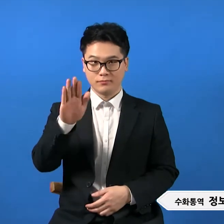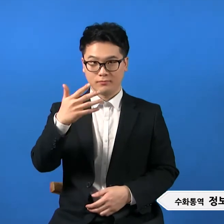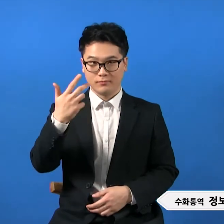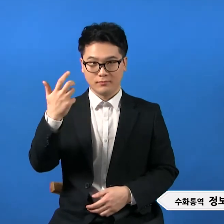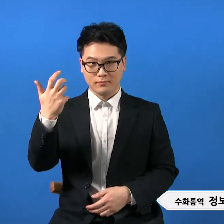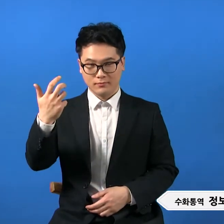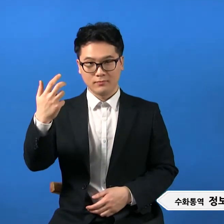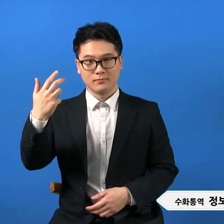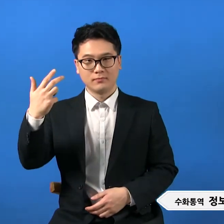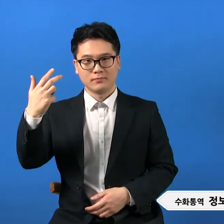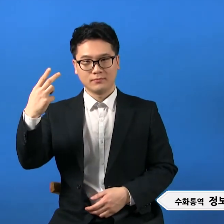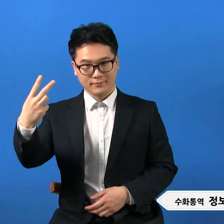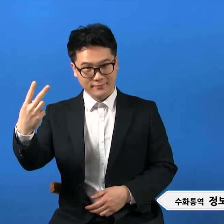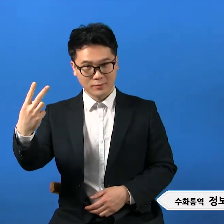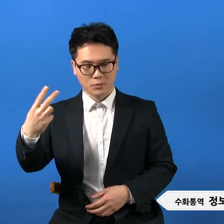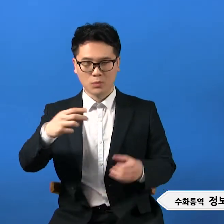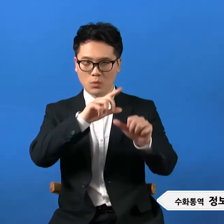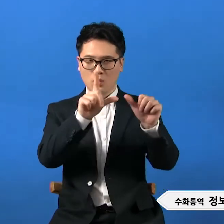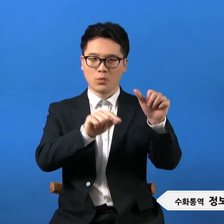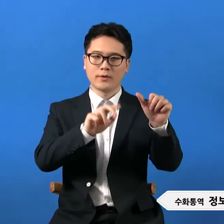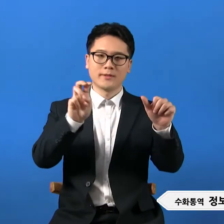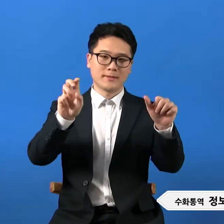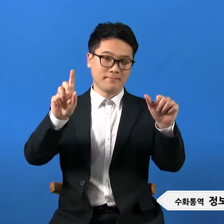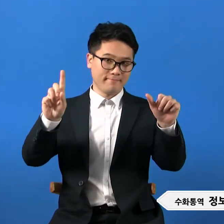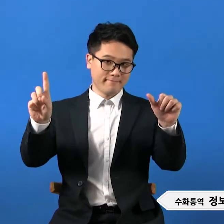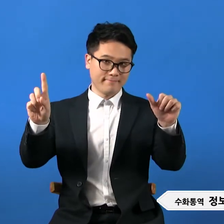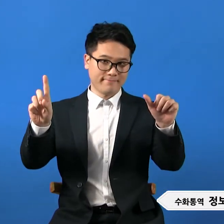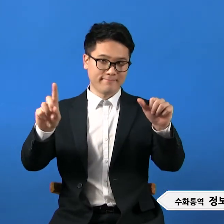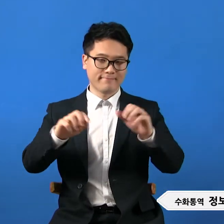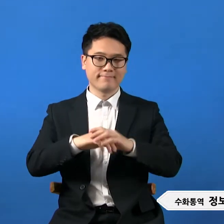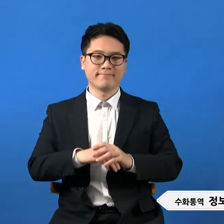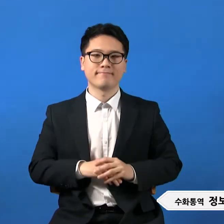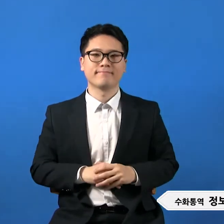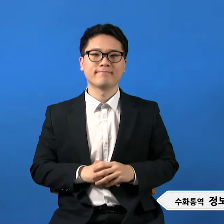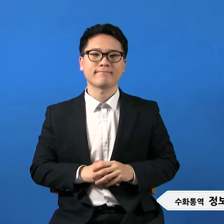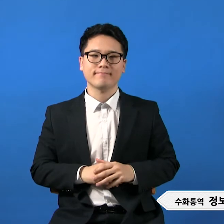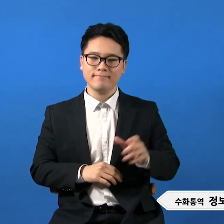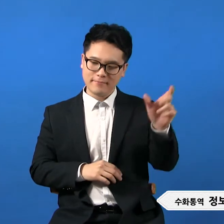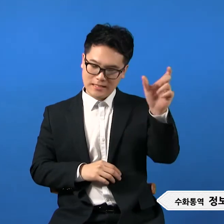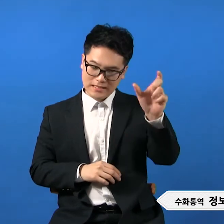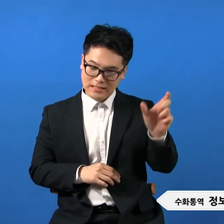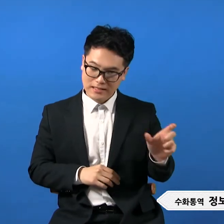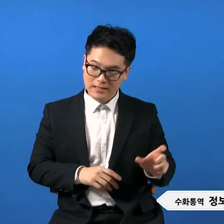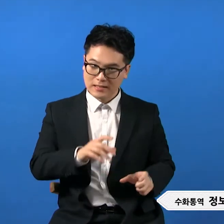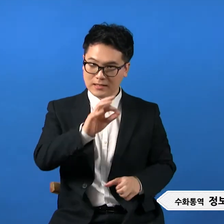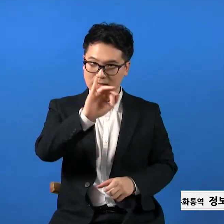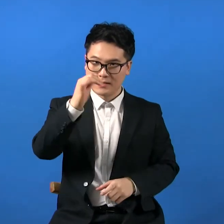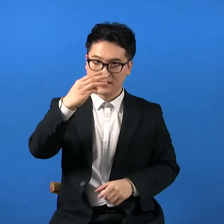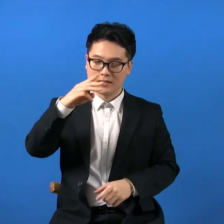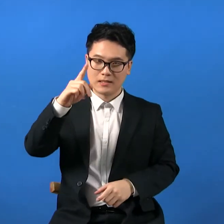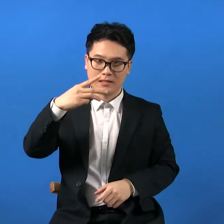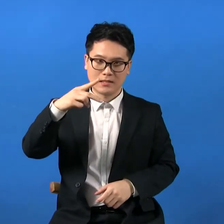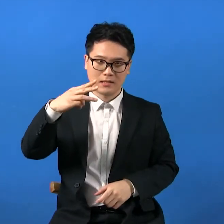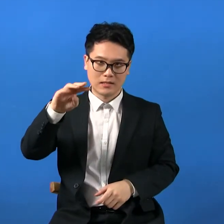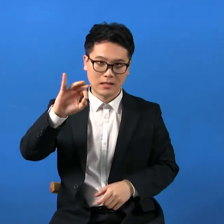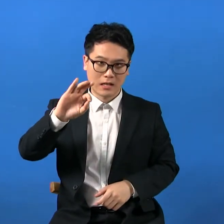1972년 5월 21일 이탈리아 베드로 대성당 바티칸